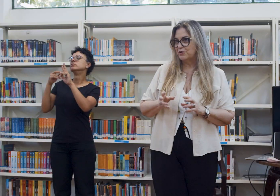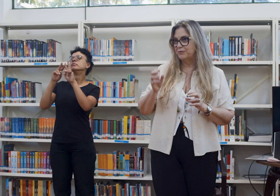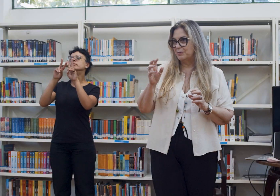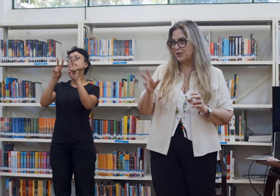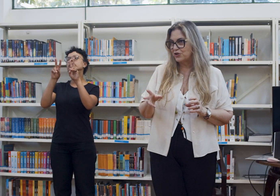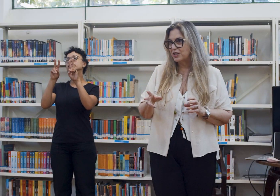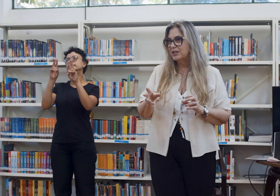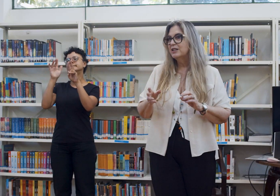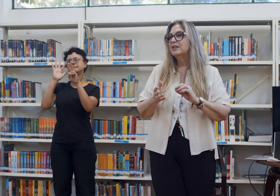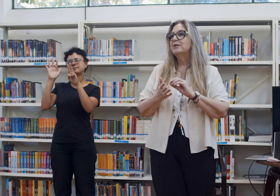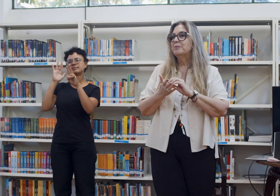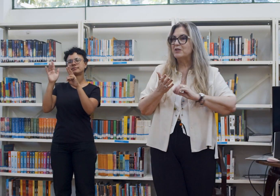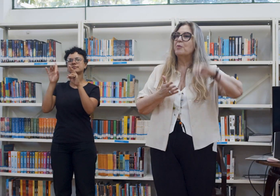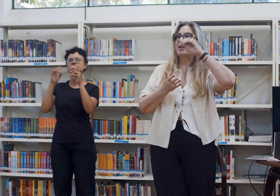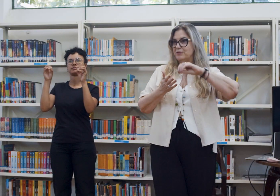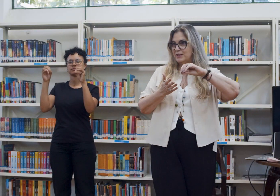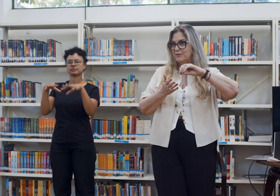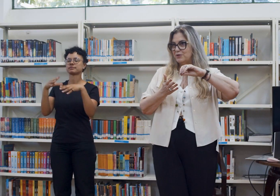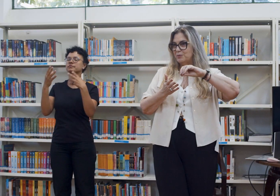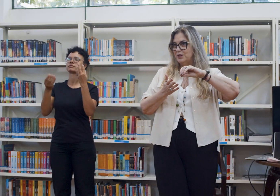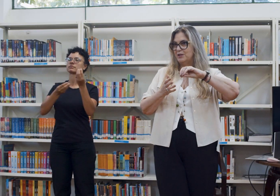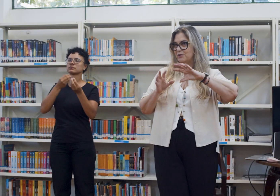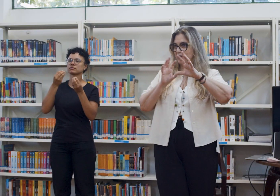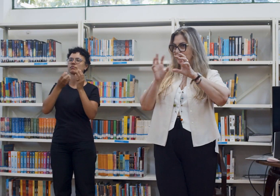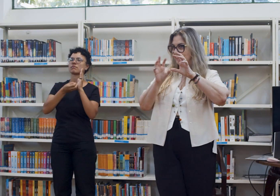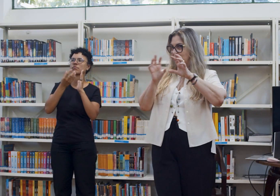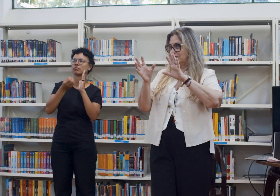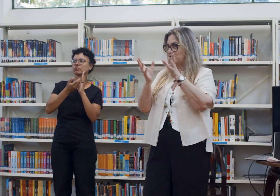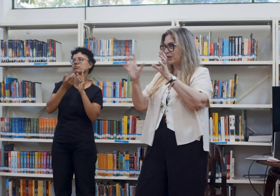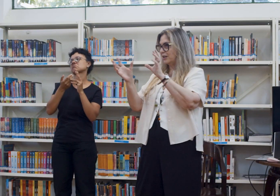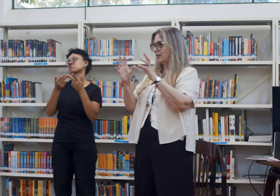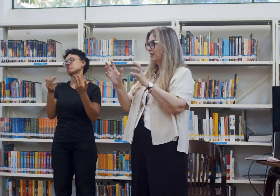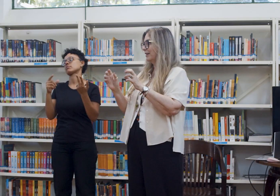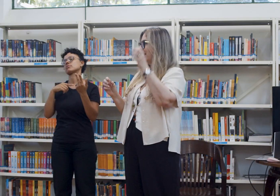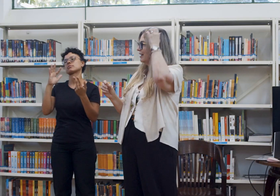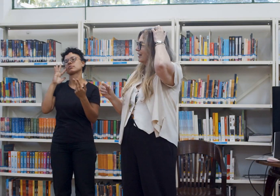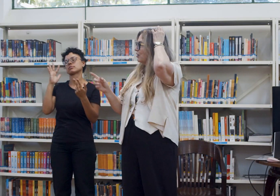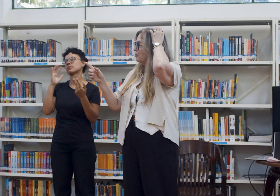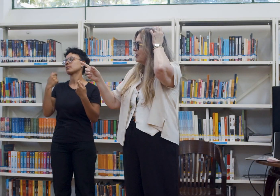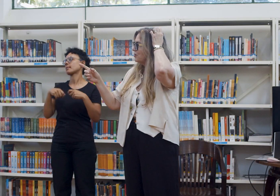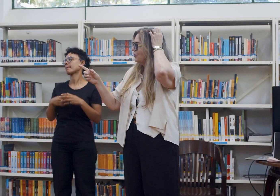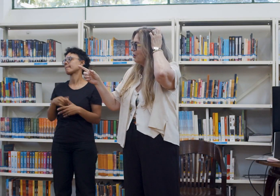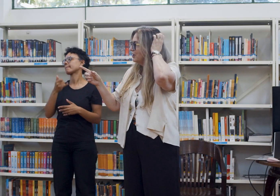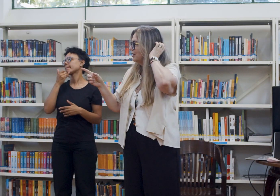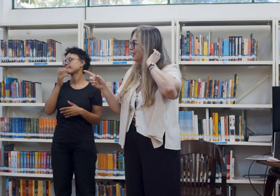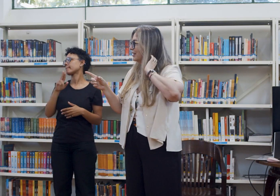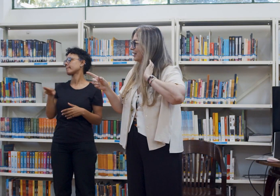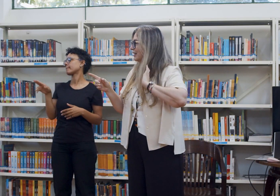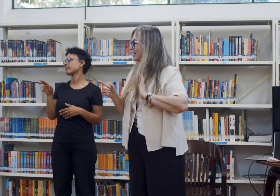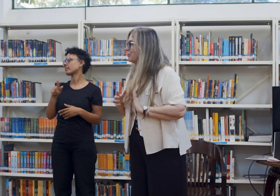falem de filosofia e magia, mas como é que eu vou escrever sobre isso? Então, a gente tem que, né? Como é que é o seu